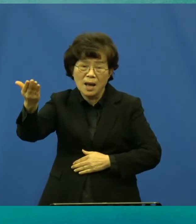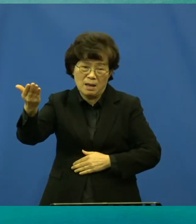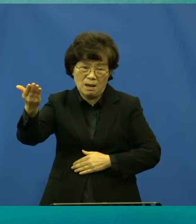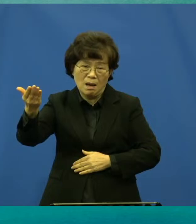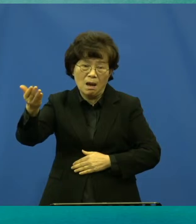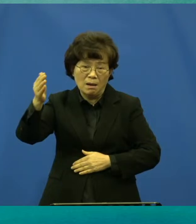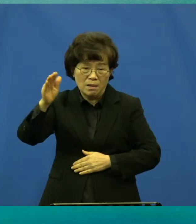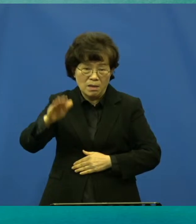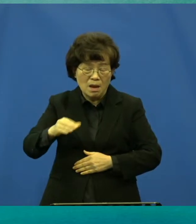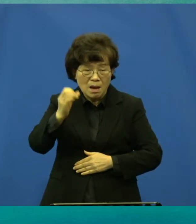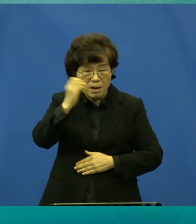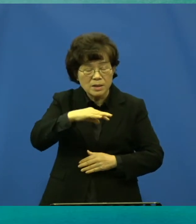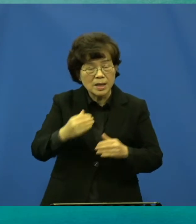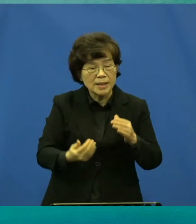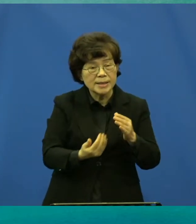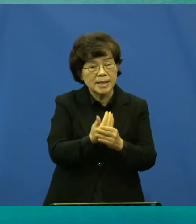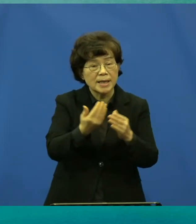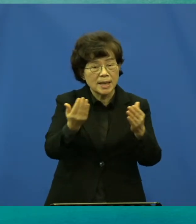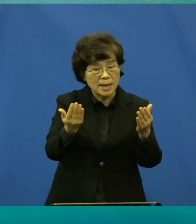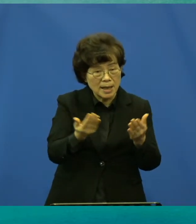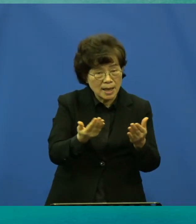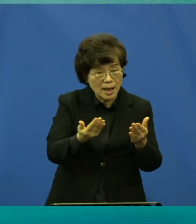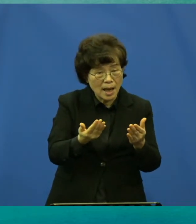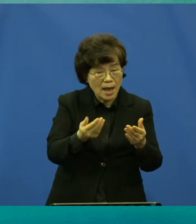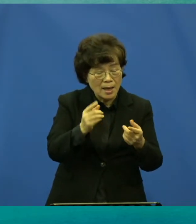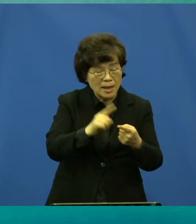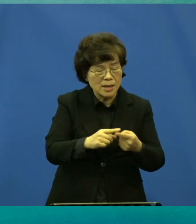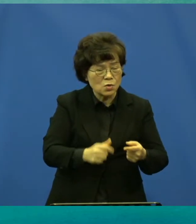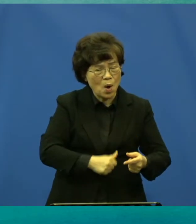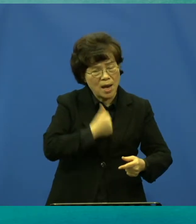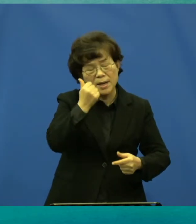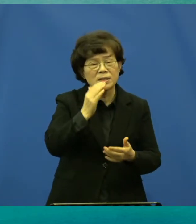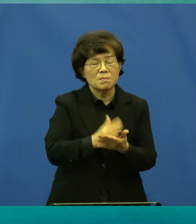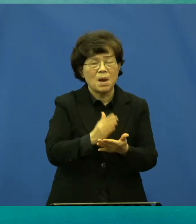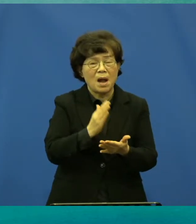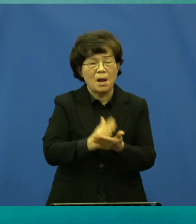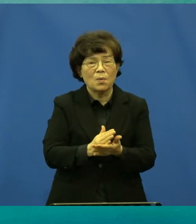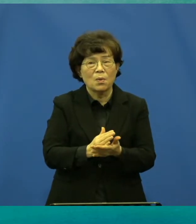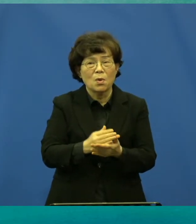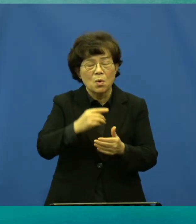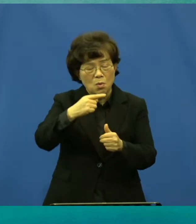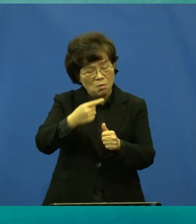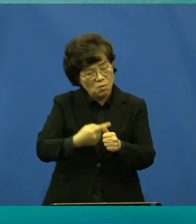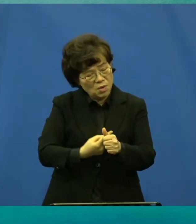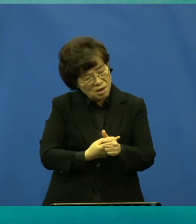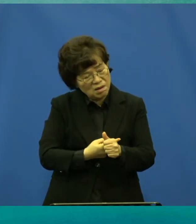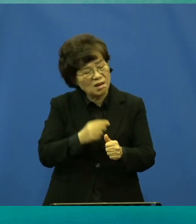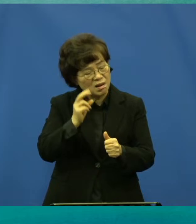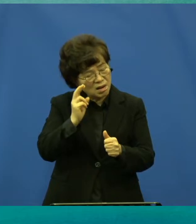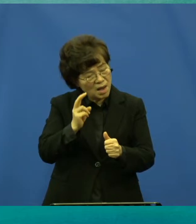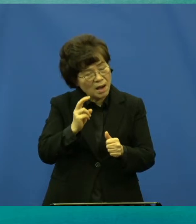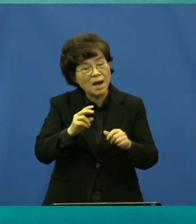그냥 일어난 상황에 말초적인 반응만 하는 게 아니고, 그냥 우연이겠지 이게 아니고,